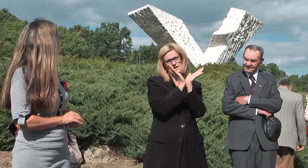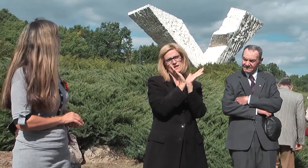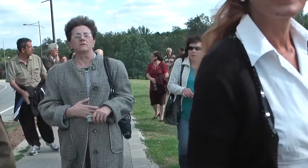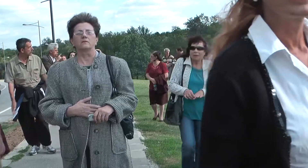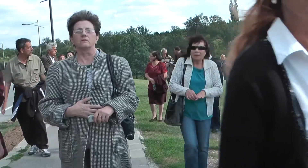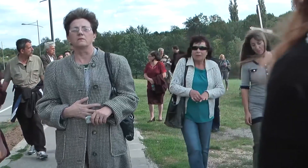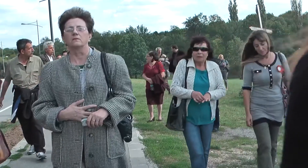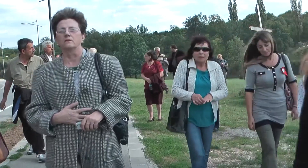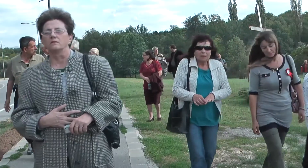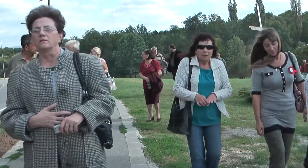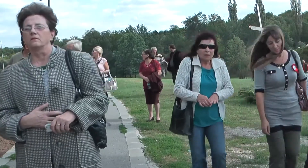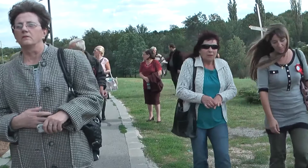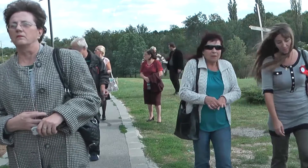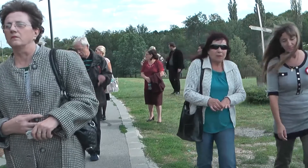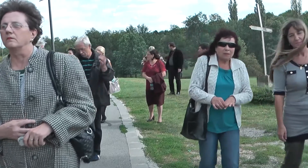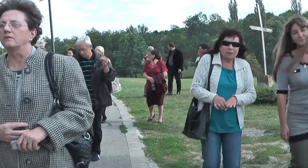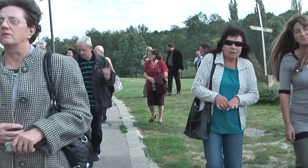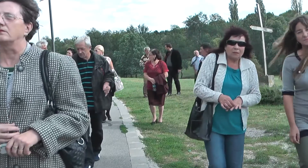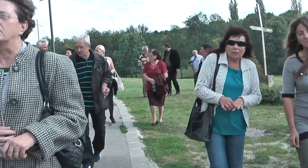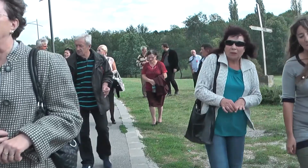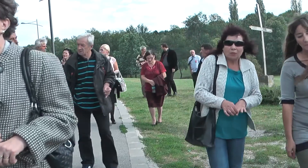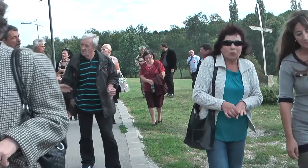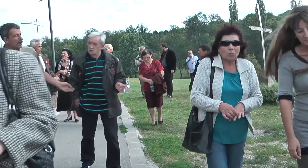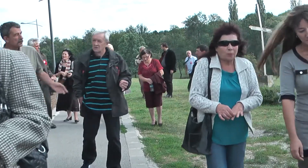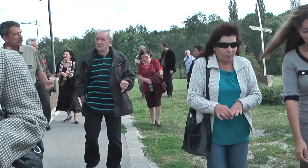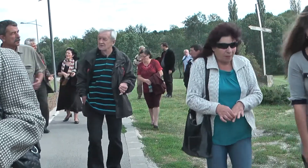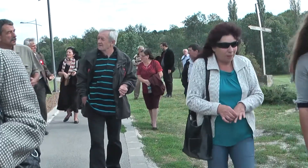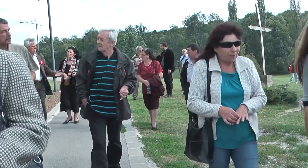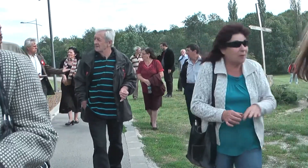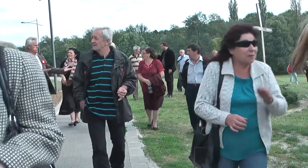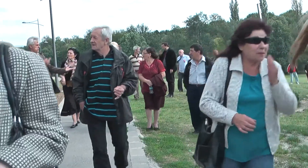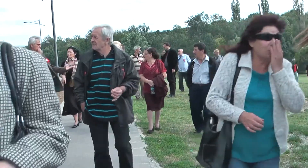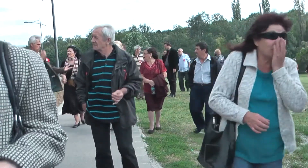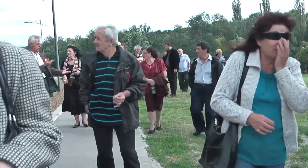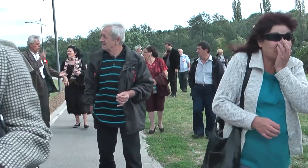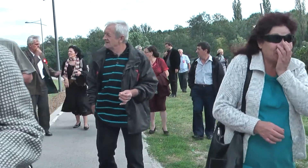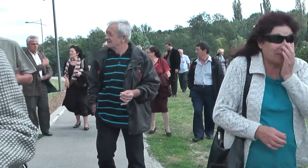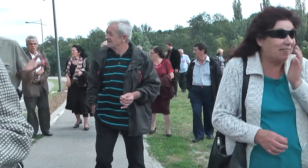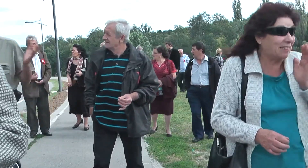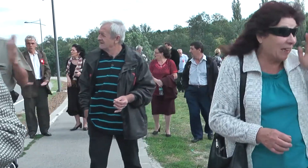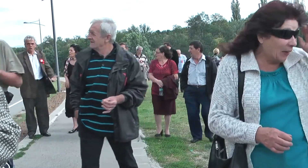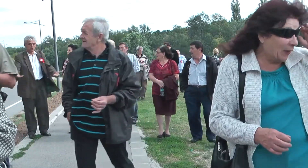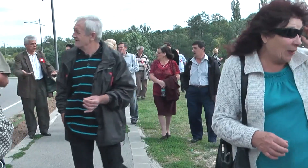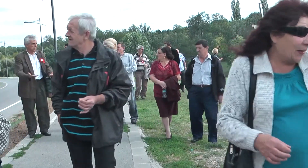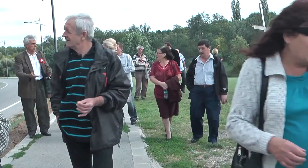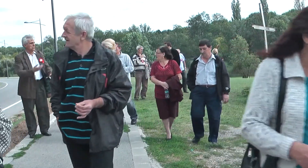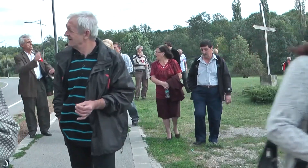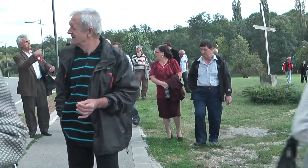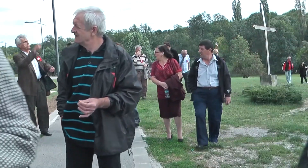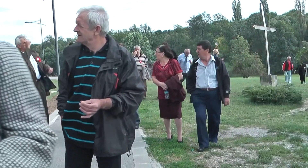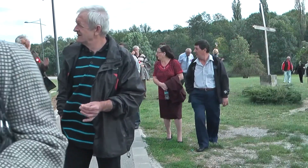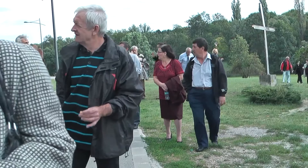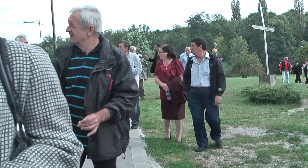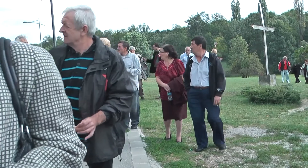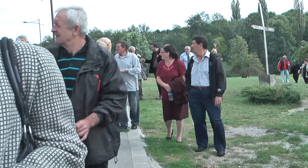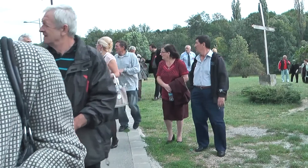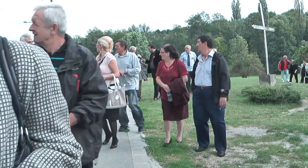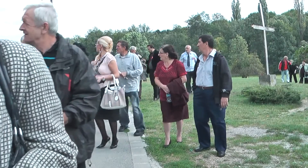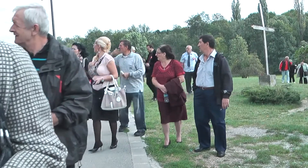Ko je bilo? Sve to bilo? Ste stigli? Onda ću ja morati opet da dođem za 5 godina. Kad bude ovo završeno?